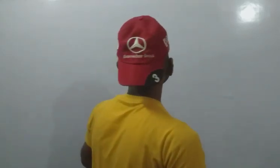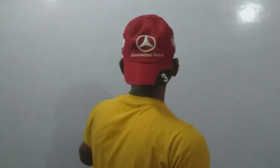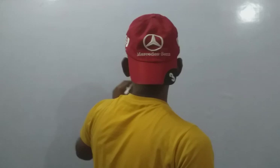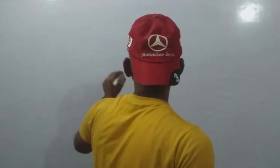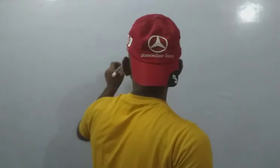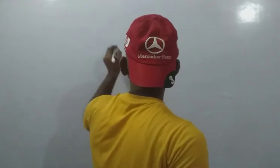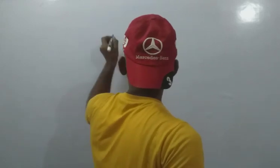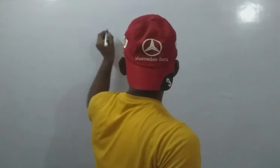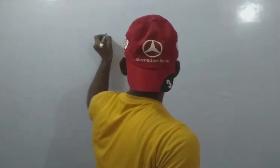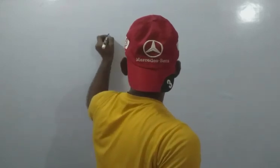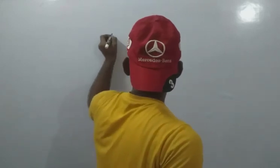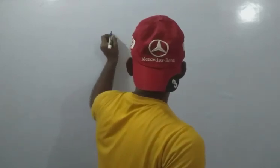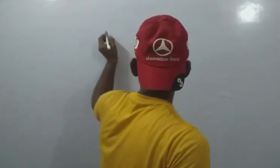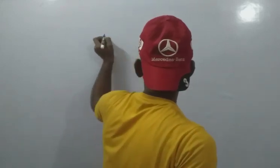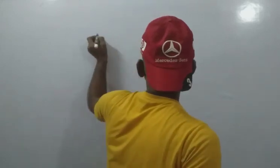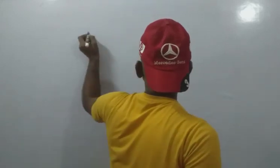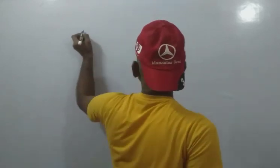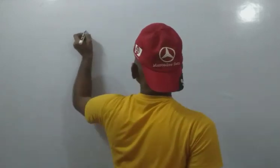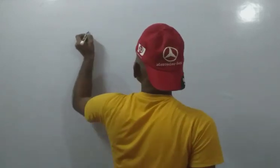ना, मैं नीचे बता दे रहा हूँ आपको।